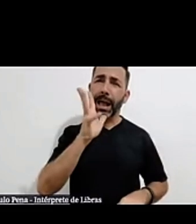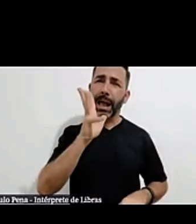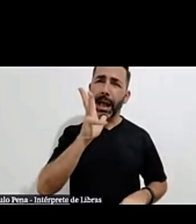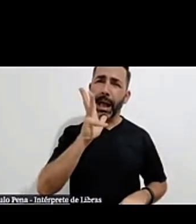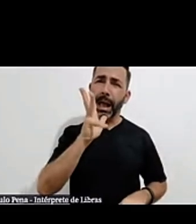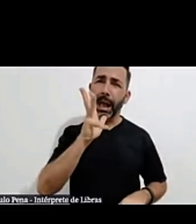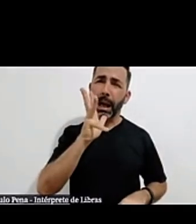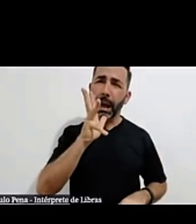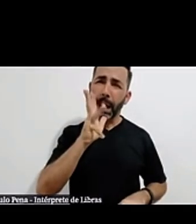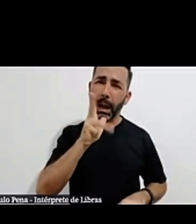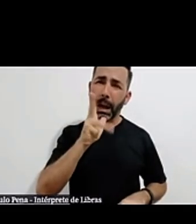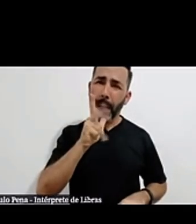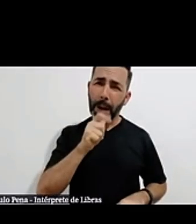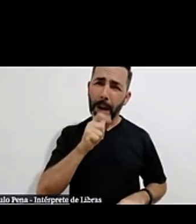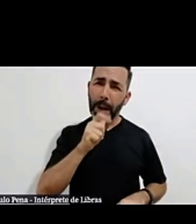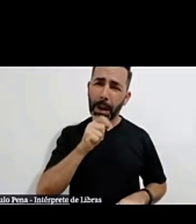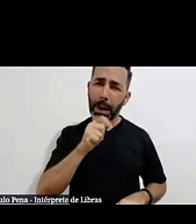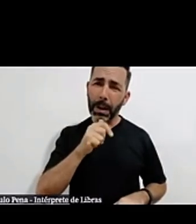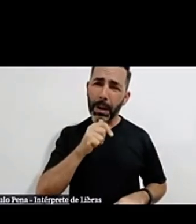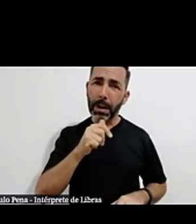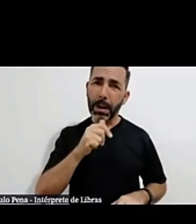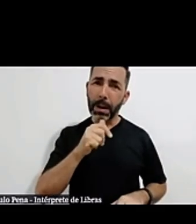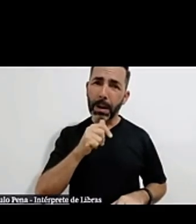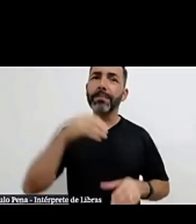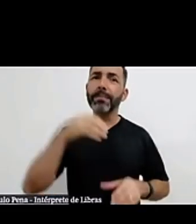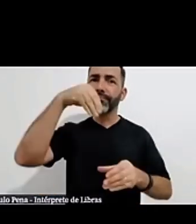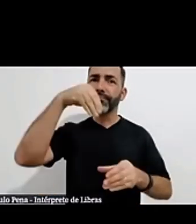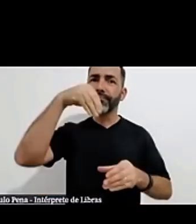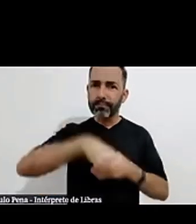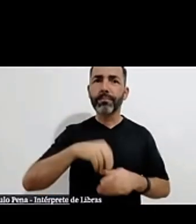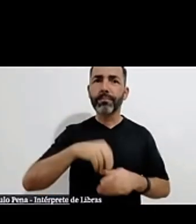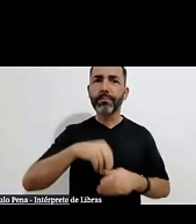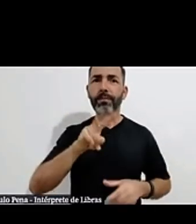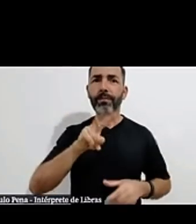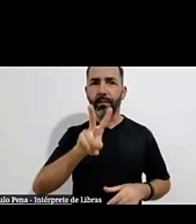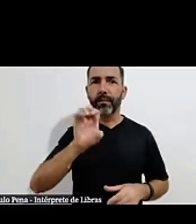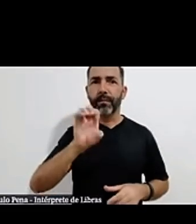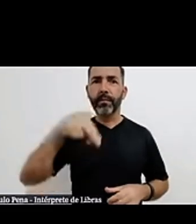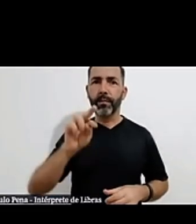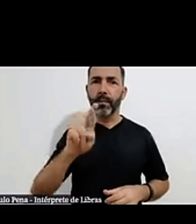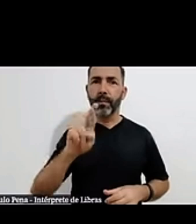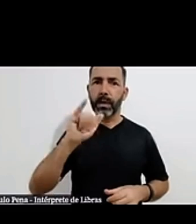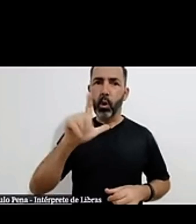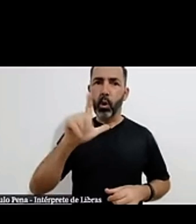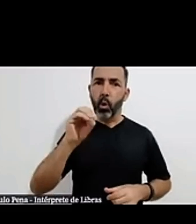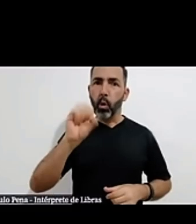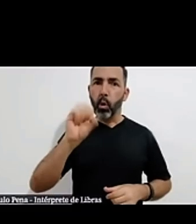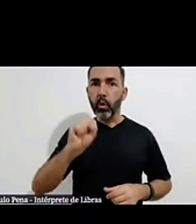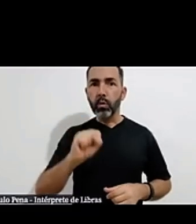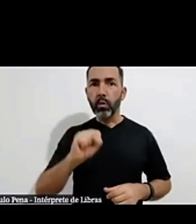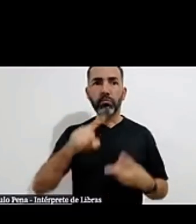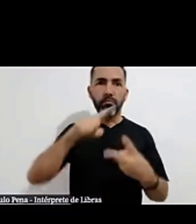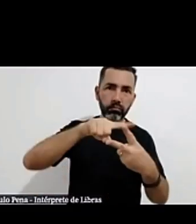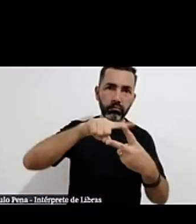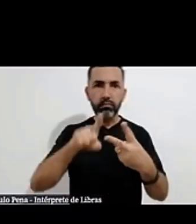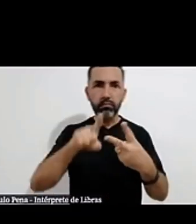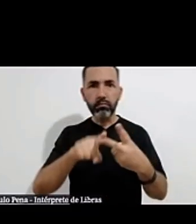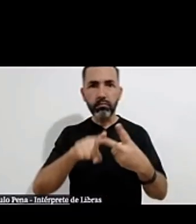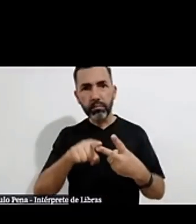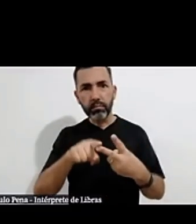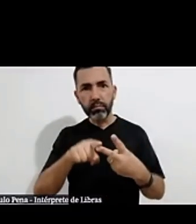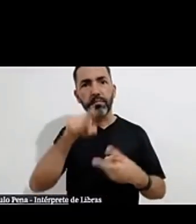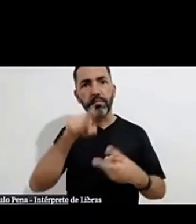ela também acontece nos ventrículos, né? Então, se você está com taquicardia ou bradicardia, você está com problema